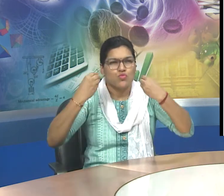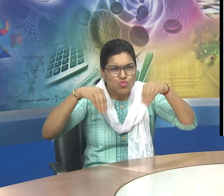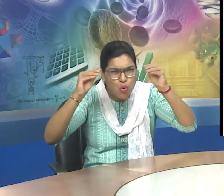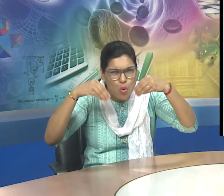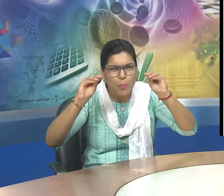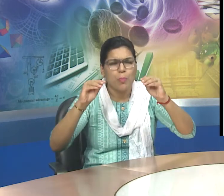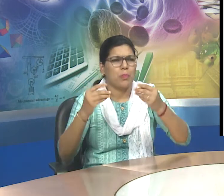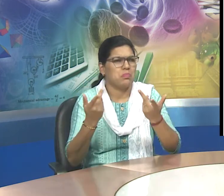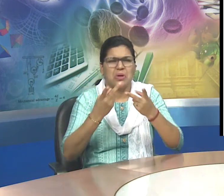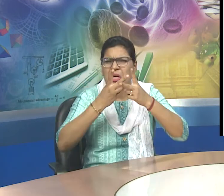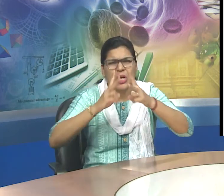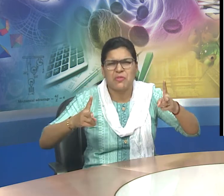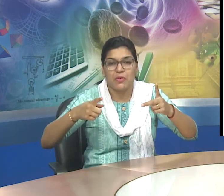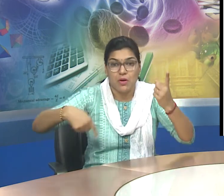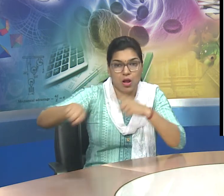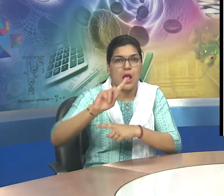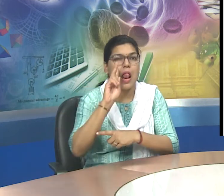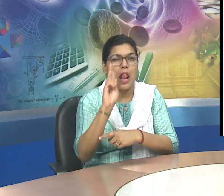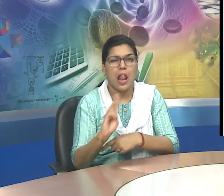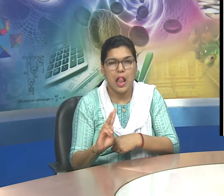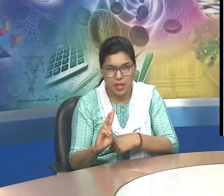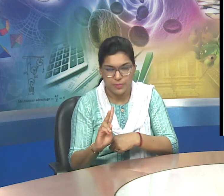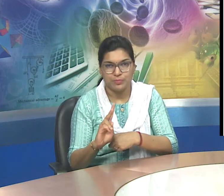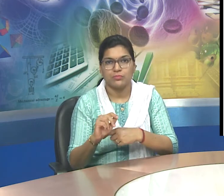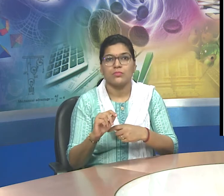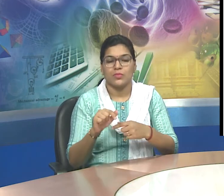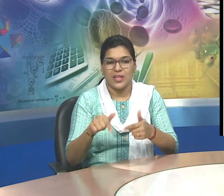अर्थात उसको ना मानना।